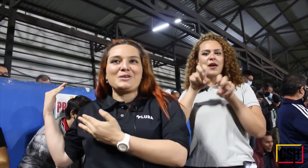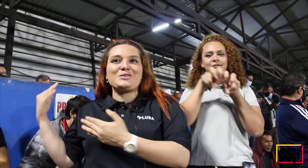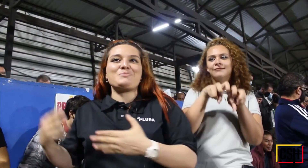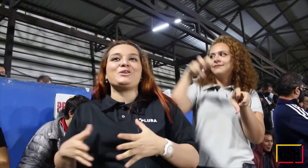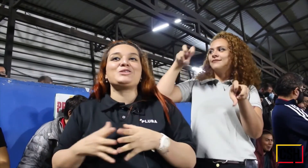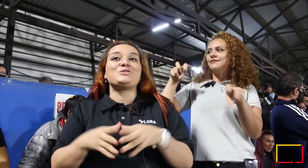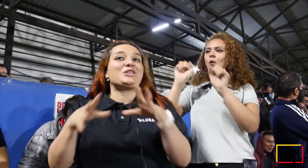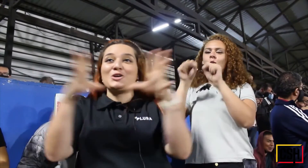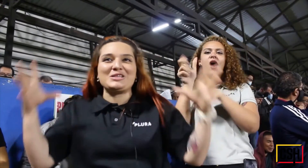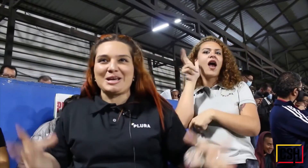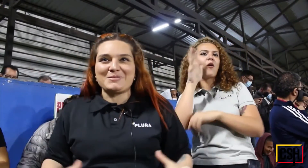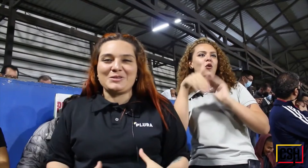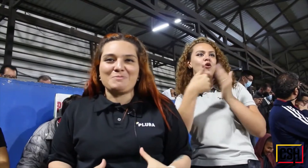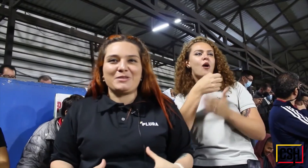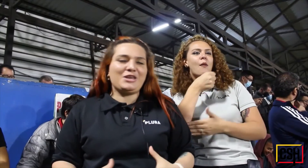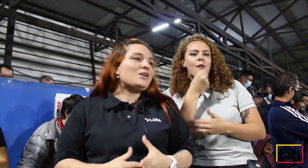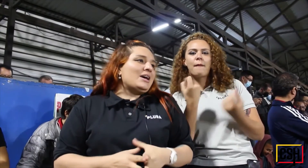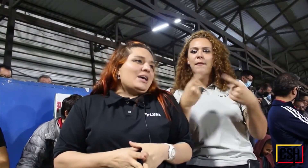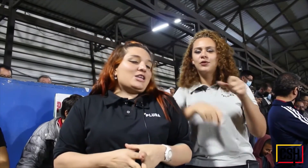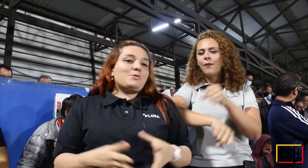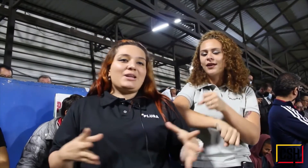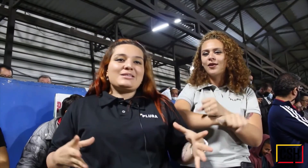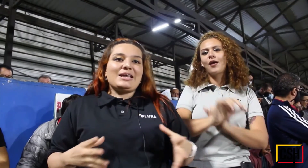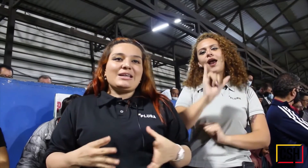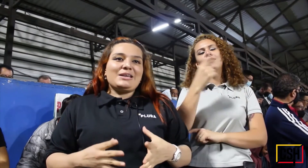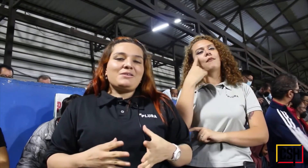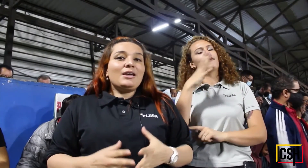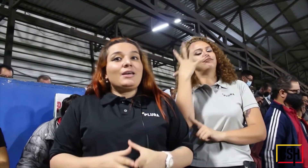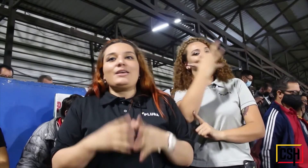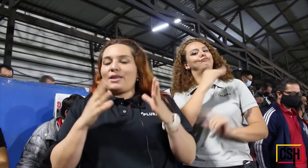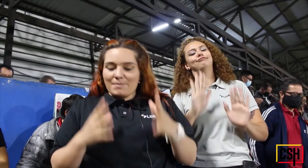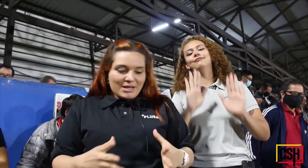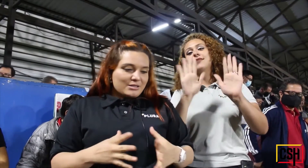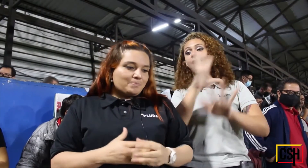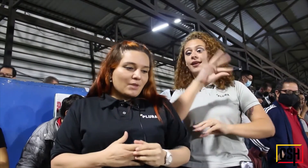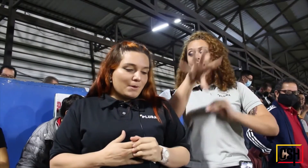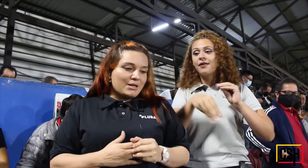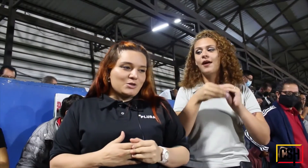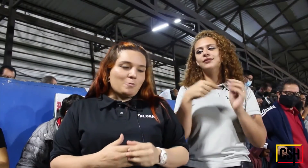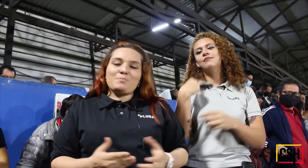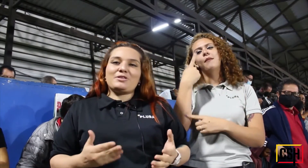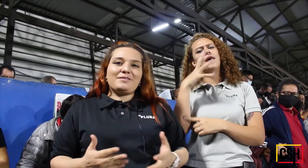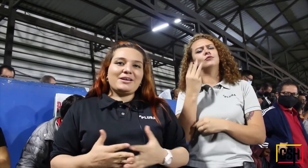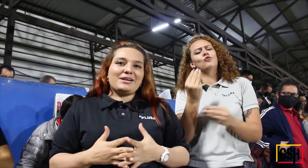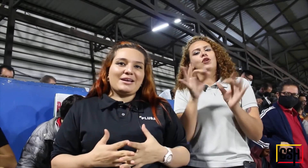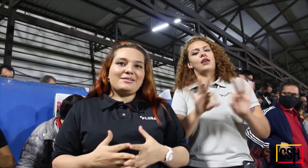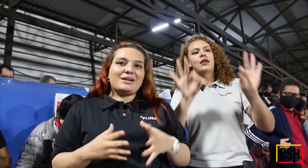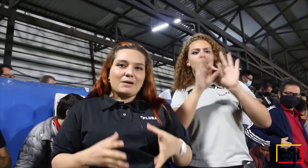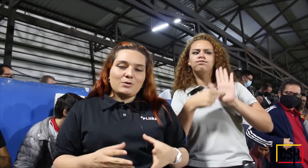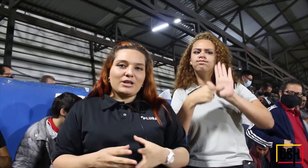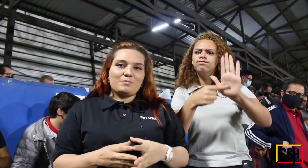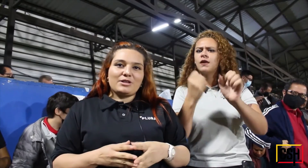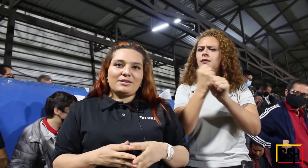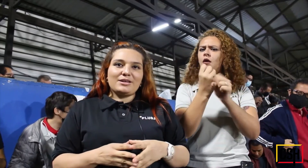arriba con ellas y pudiera escuchar todo lo que estaba pasando en el partido. Eso me parece increíble, y además me parece súper importante recalcar